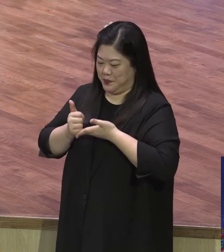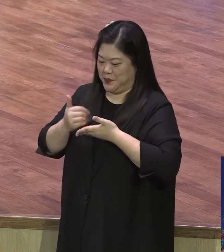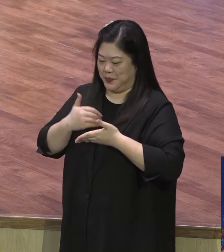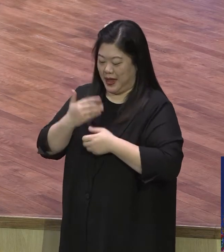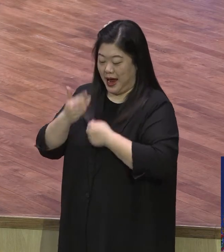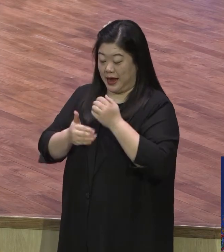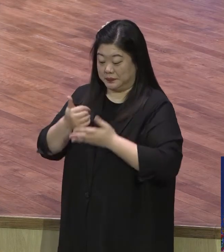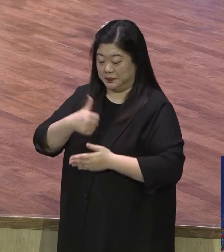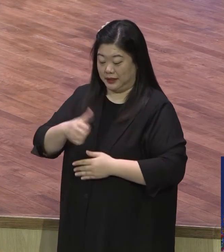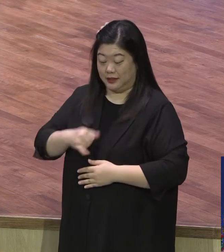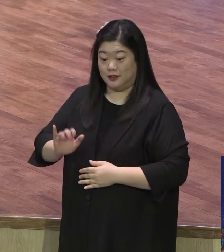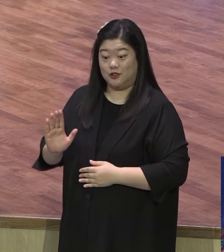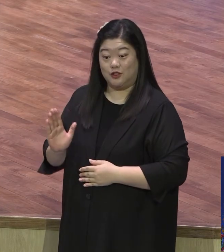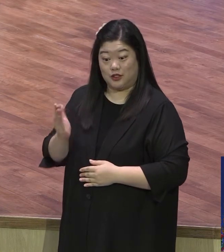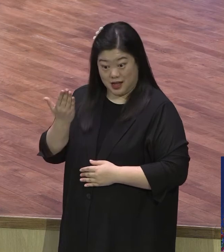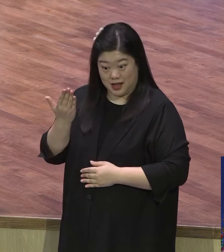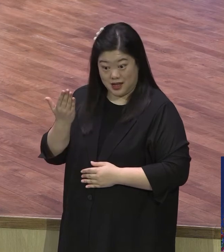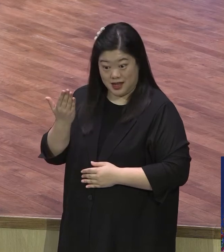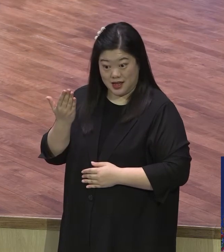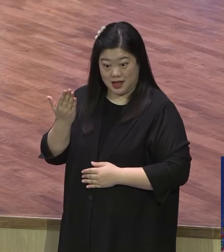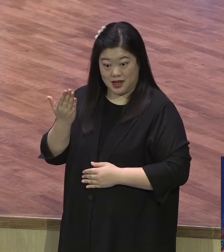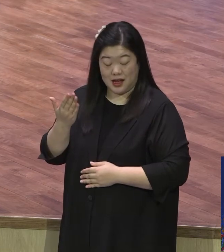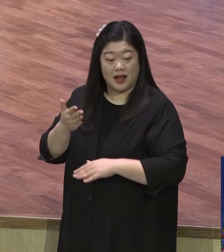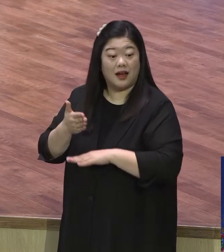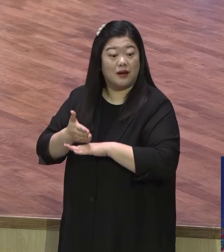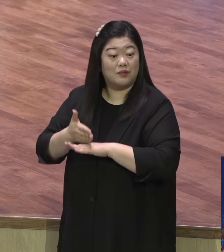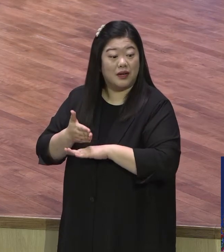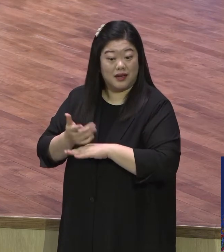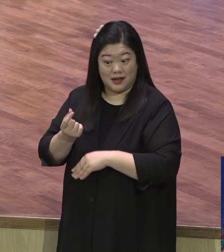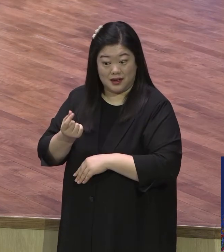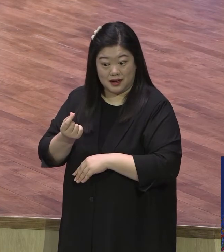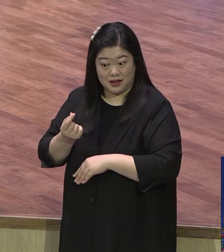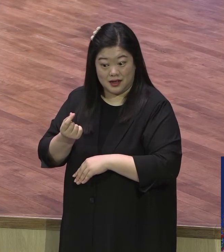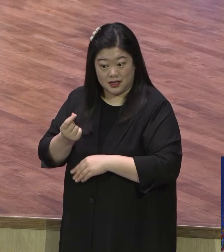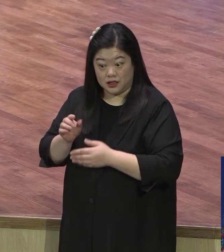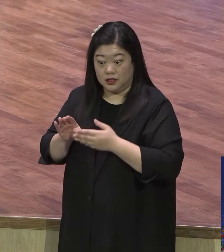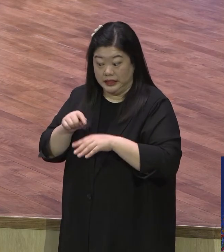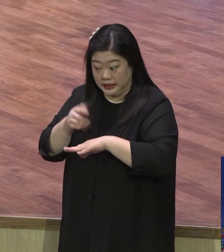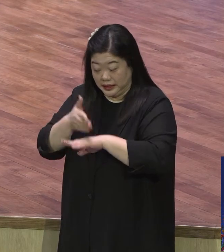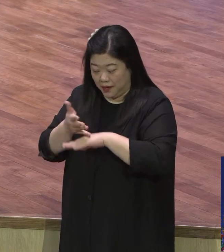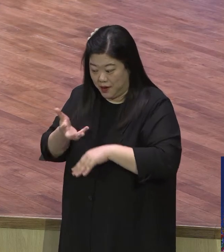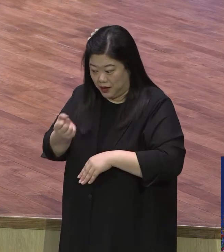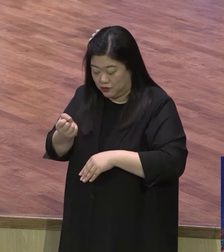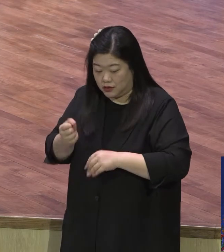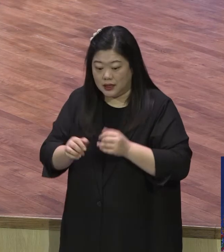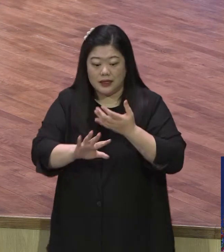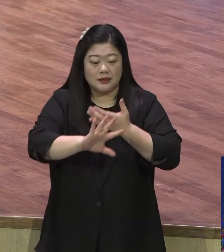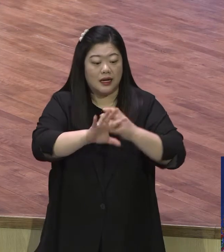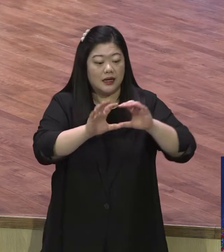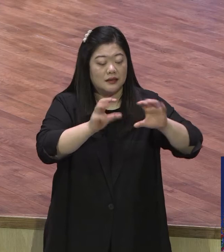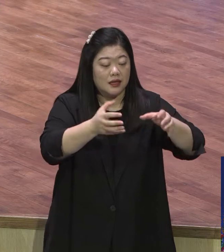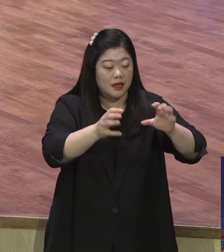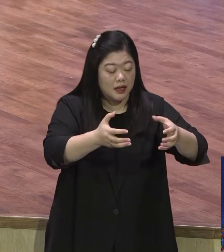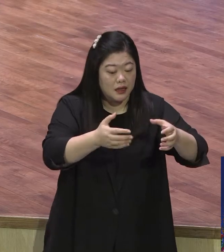다른 나라를 복음한다 다른 나라에 복음을 전한다